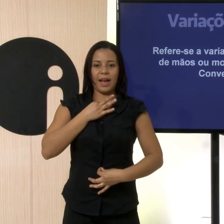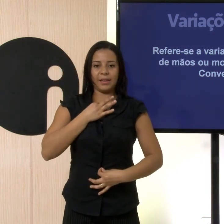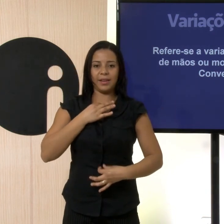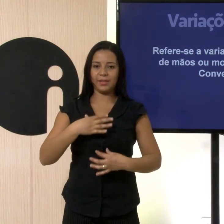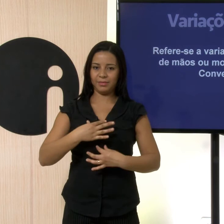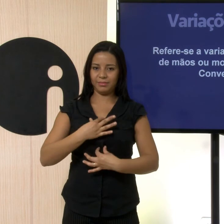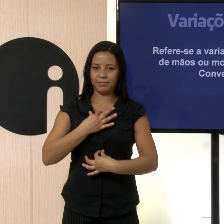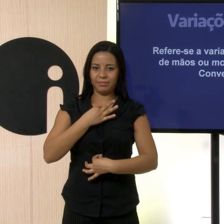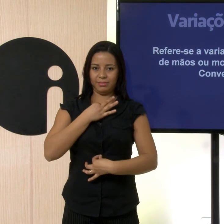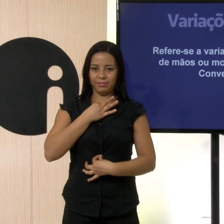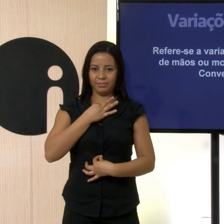gravata,